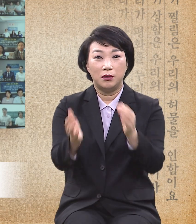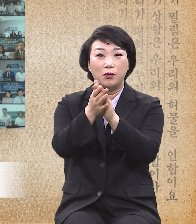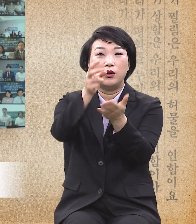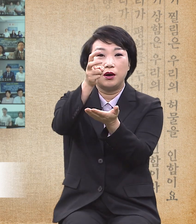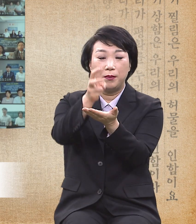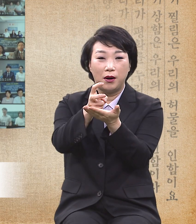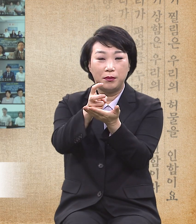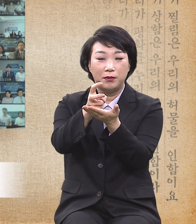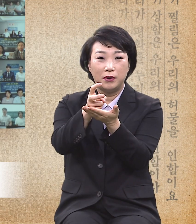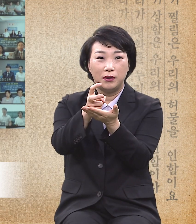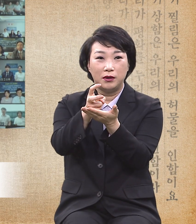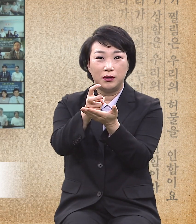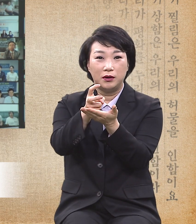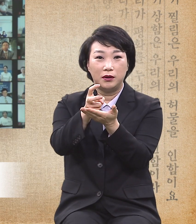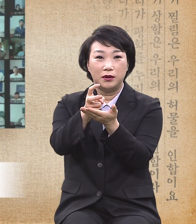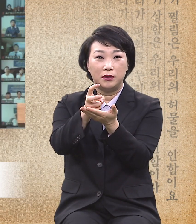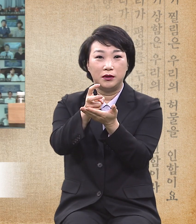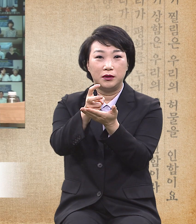율법과